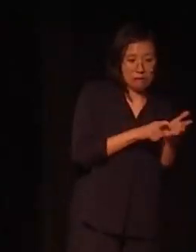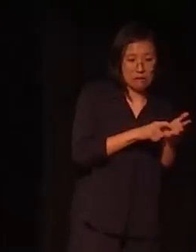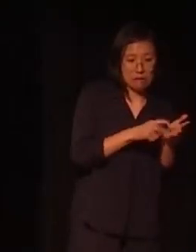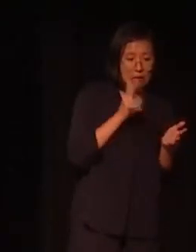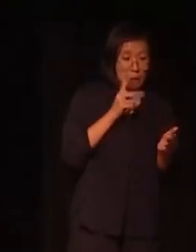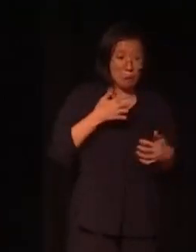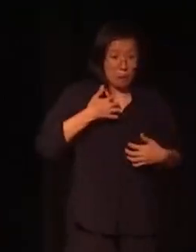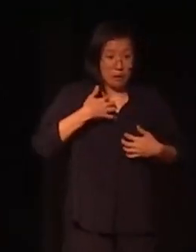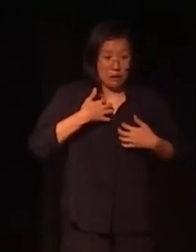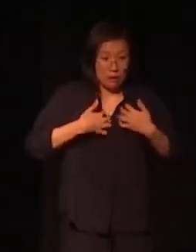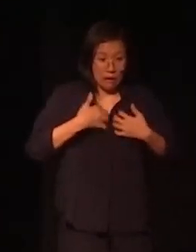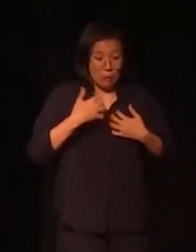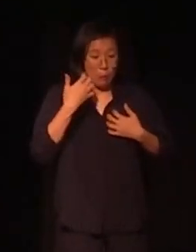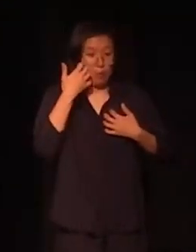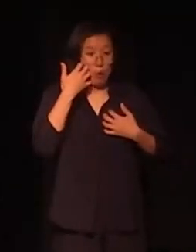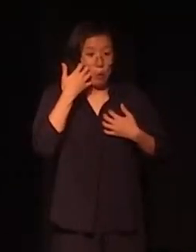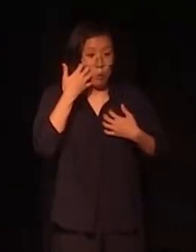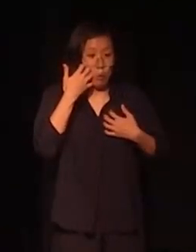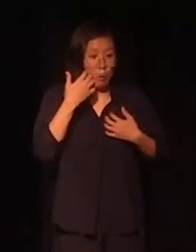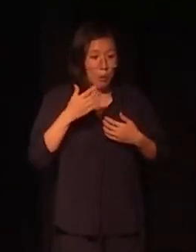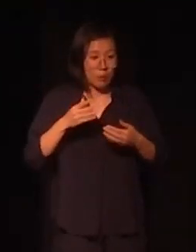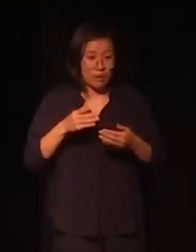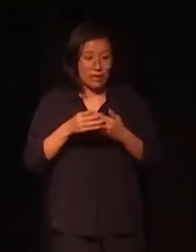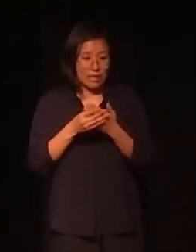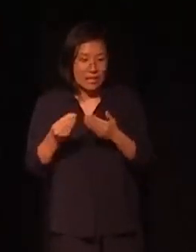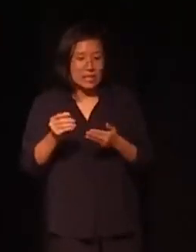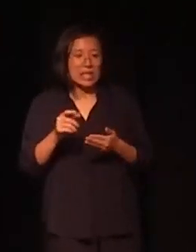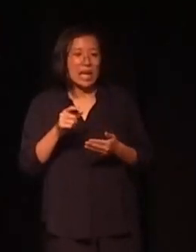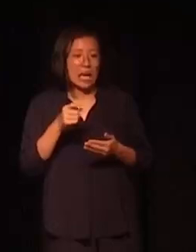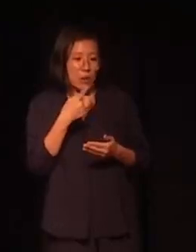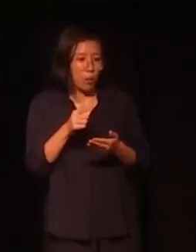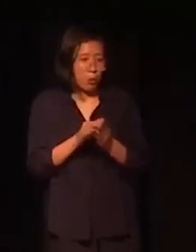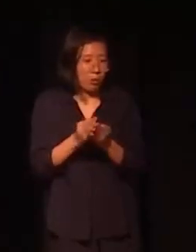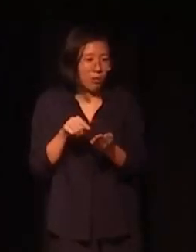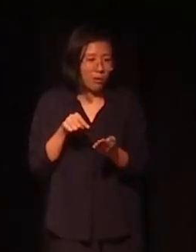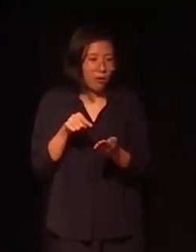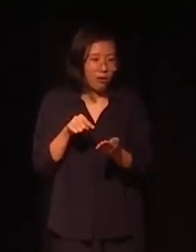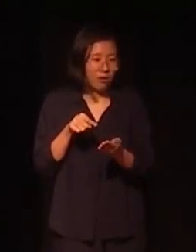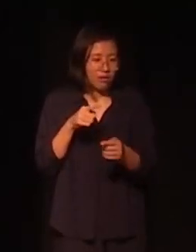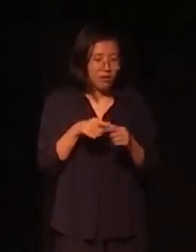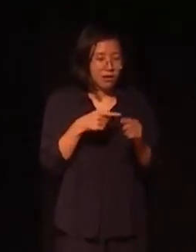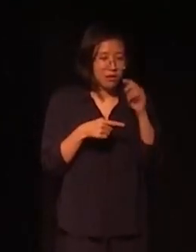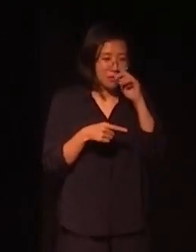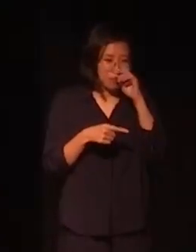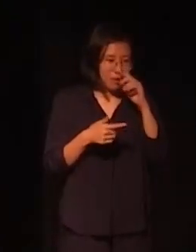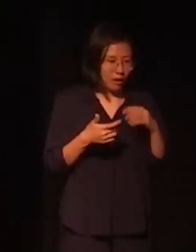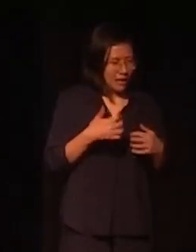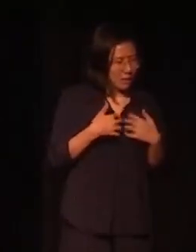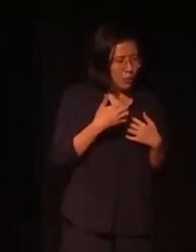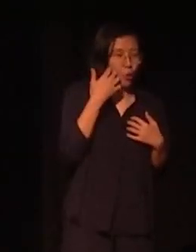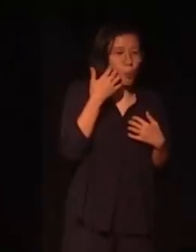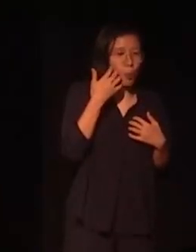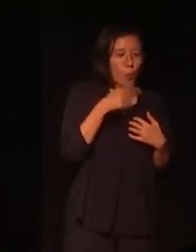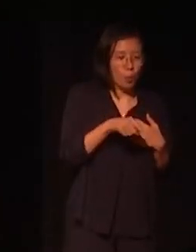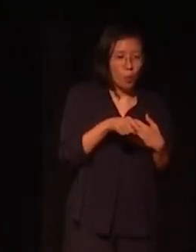急动气和清口, okay, meaning that this chill and